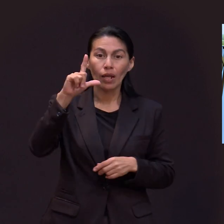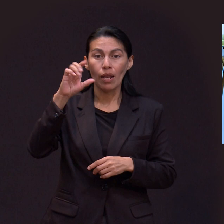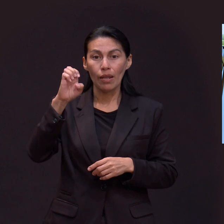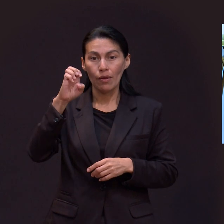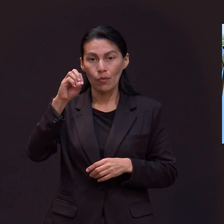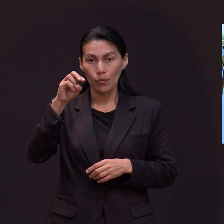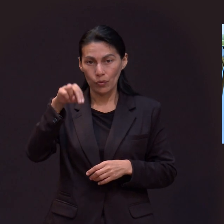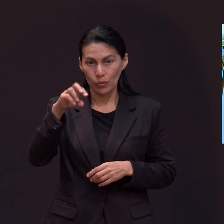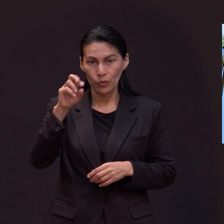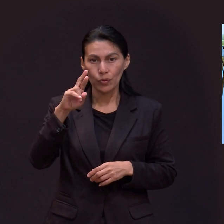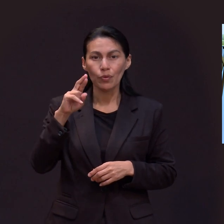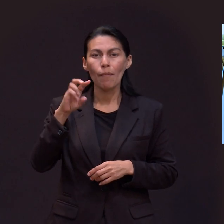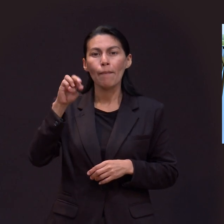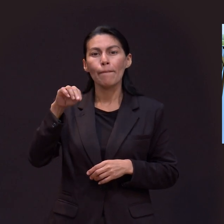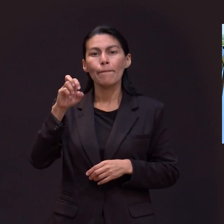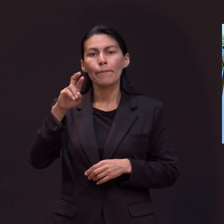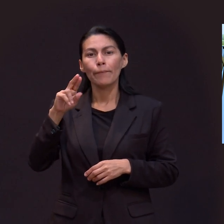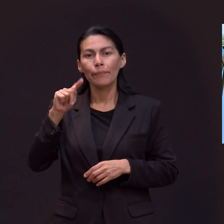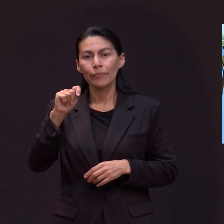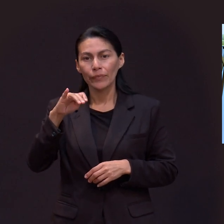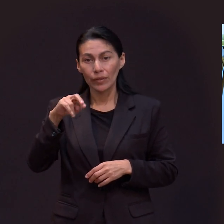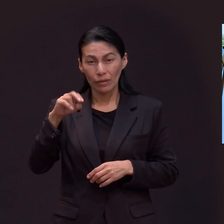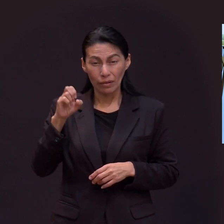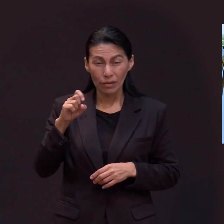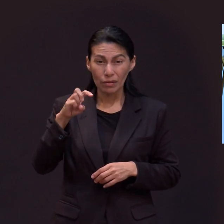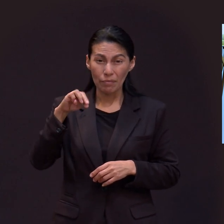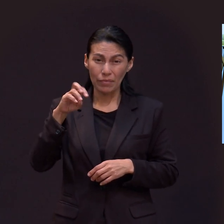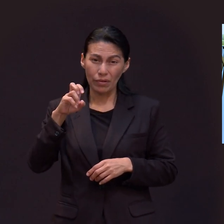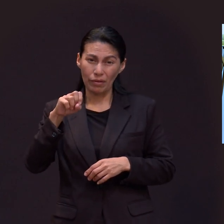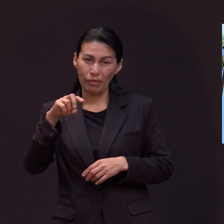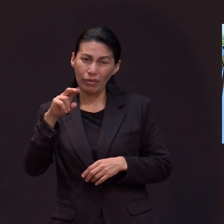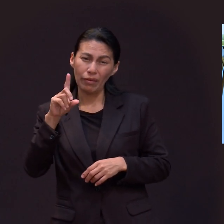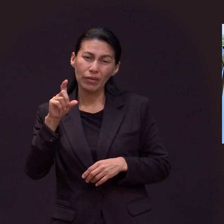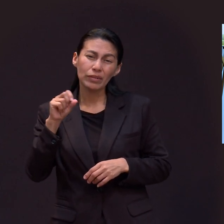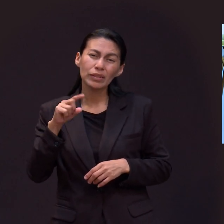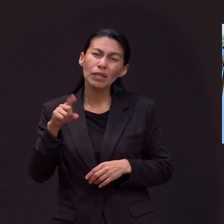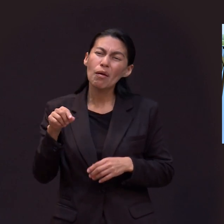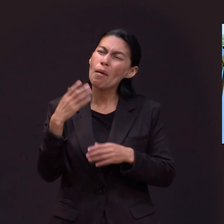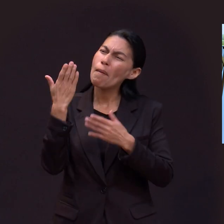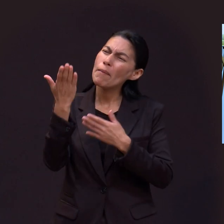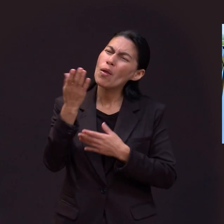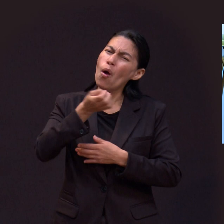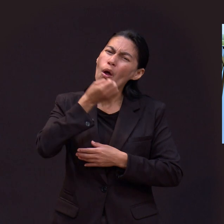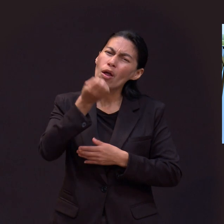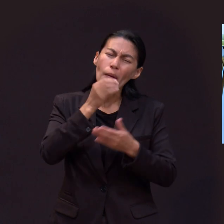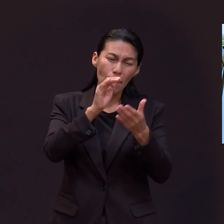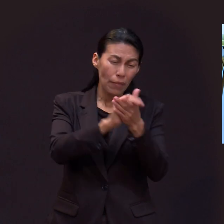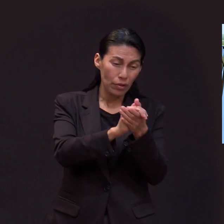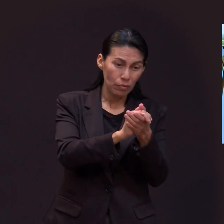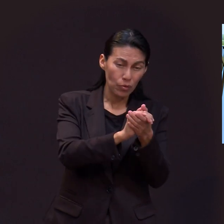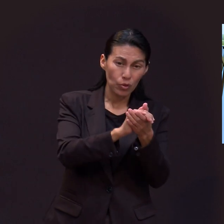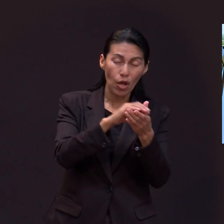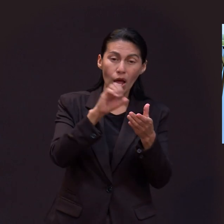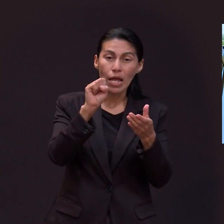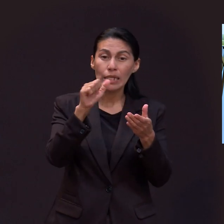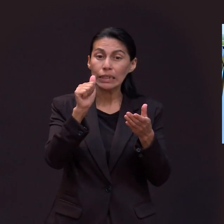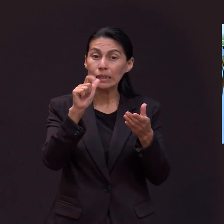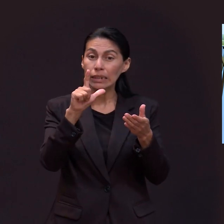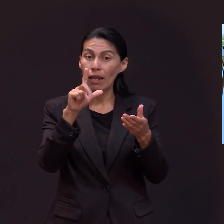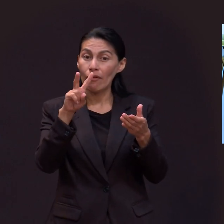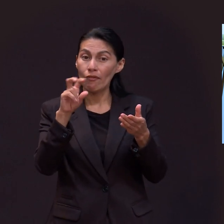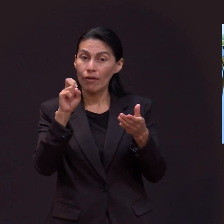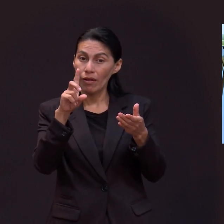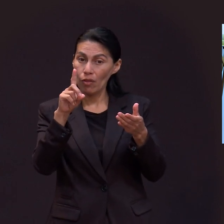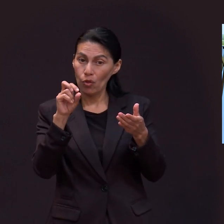leonor martínez méndez clamó a jesucristo por este matrimonio salvador martínez